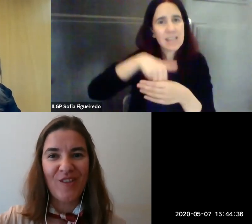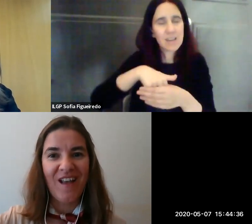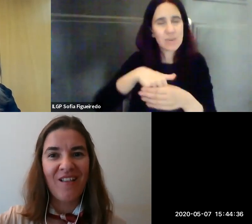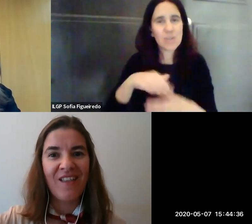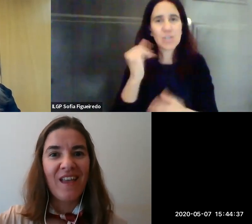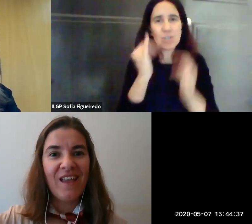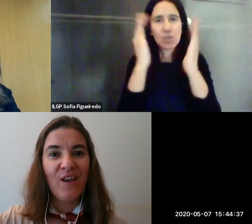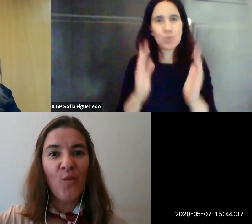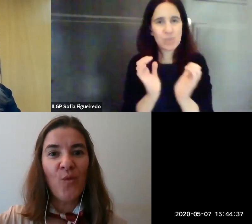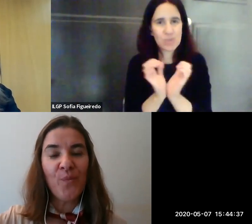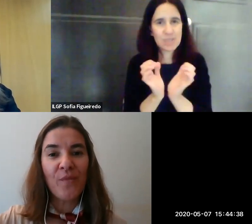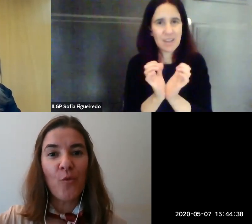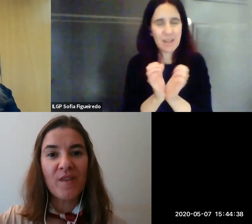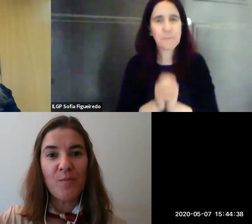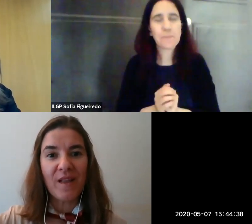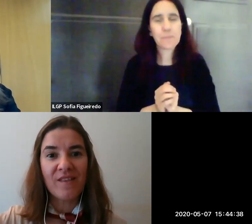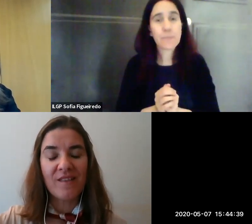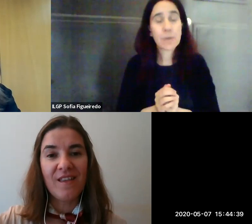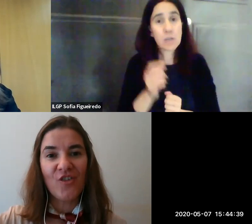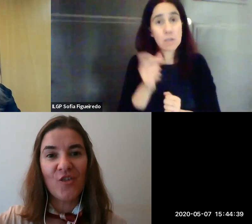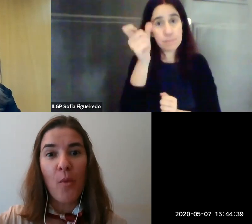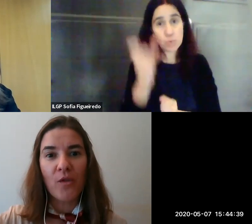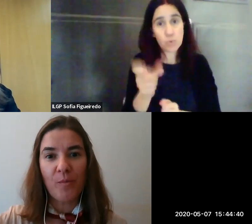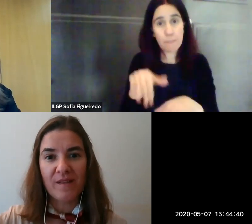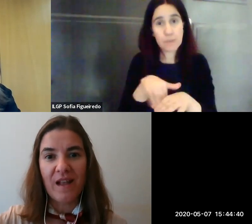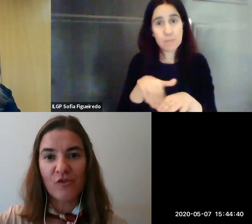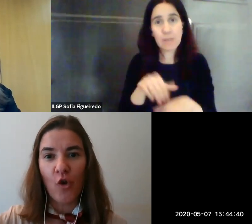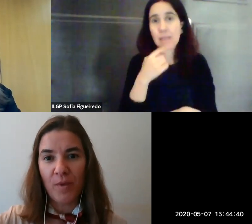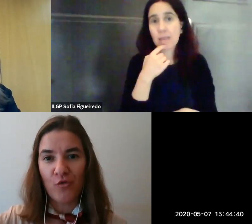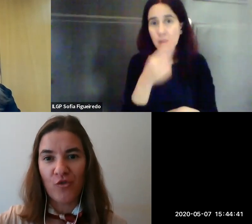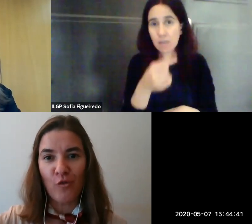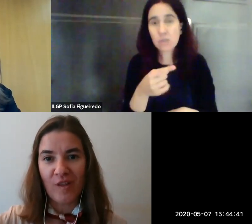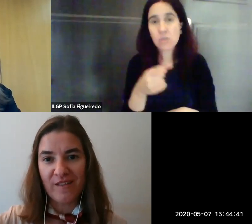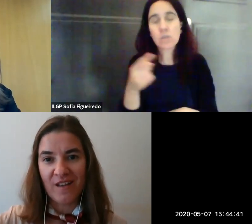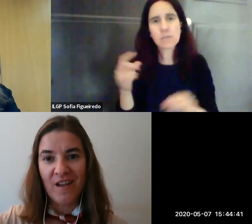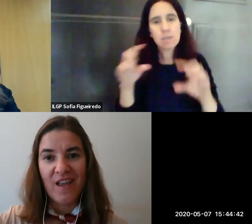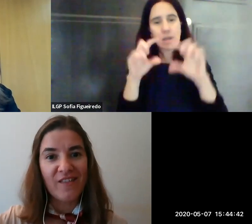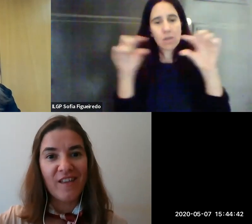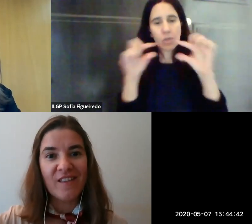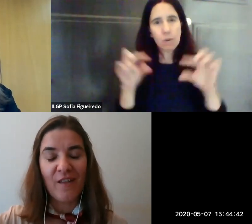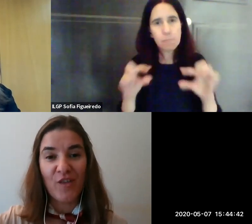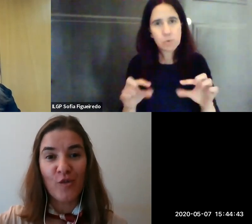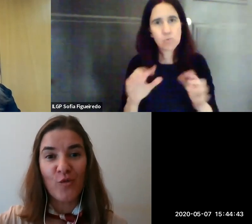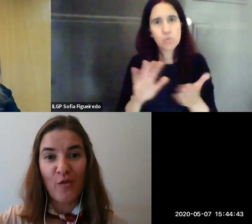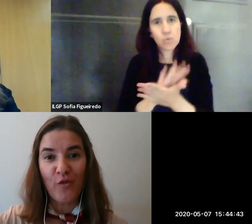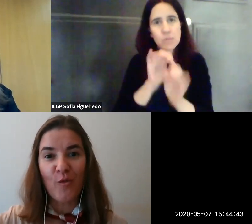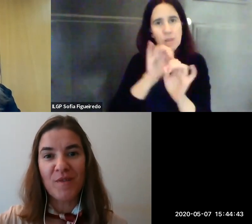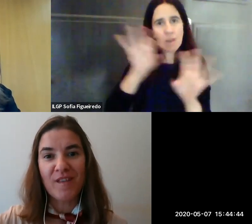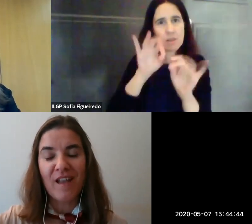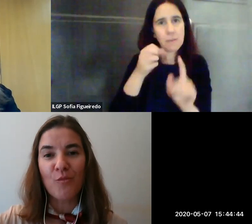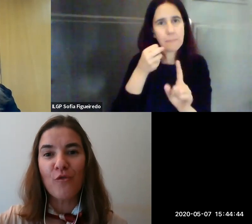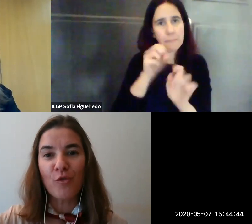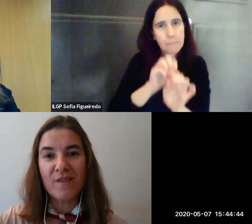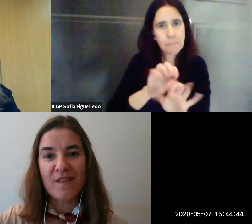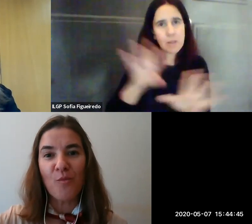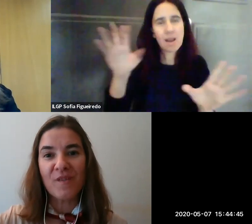Segurança Social. O participante diz se pode partilhar tópicos da newsletter. Entendo que deve ser um desafio